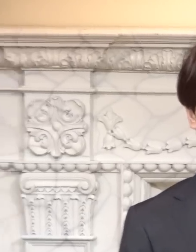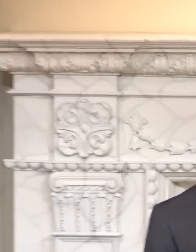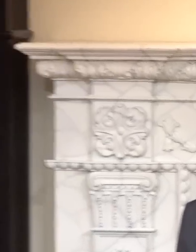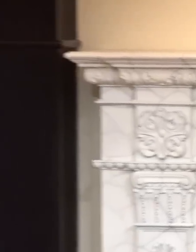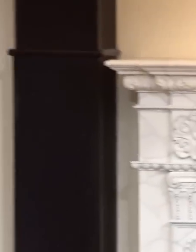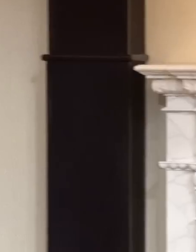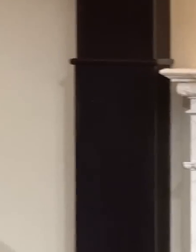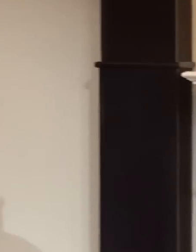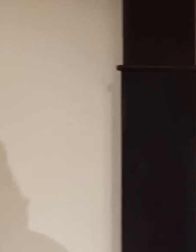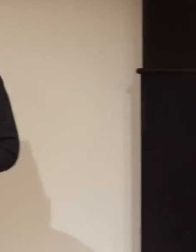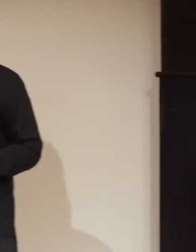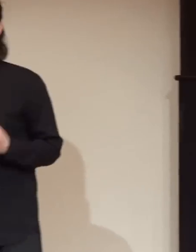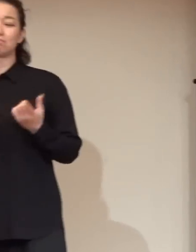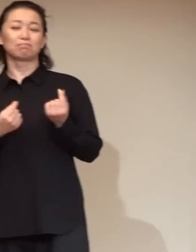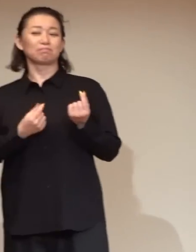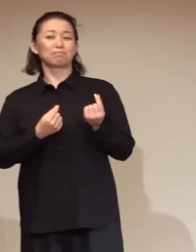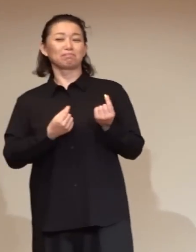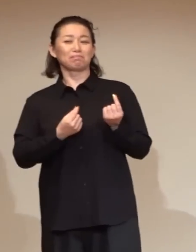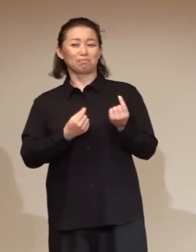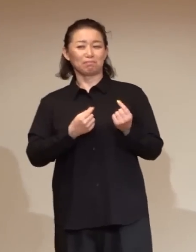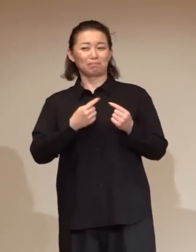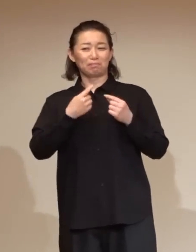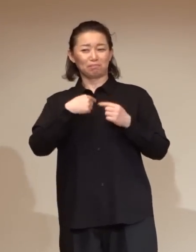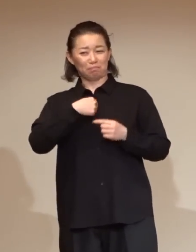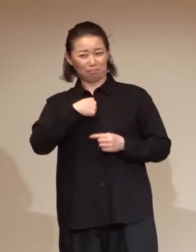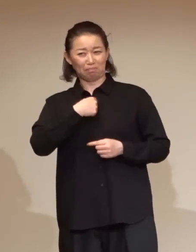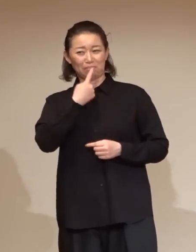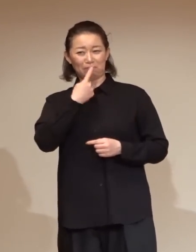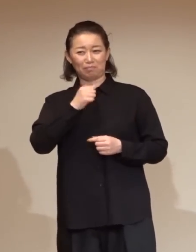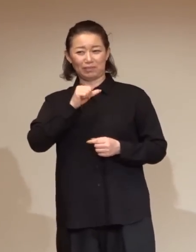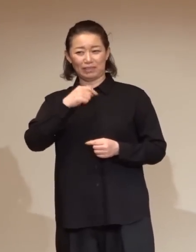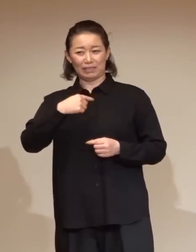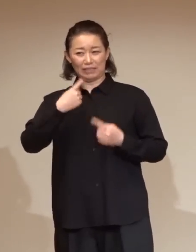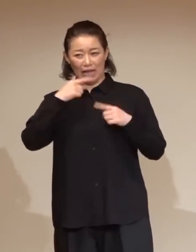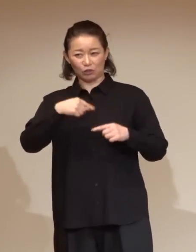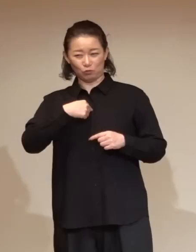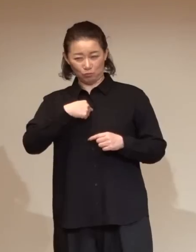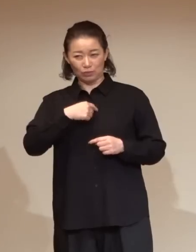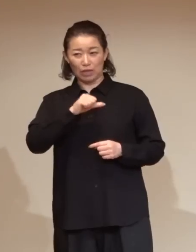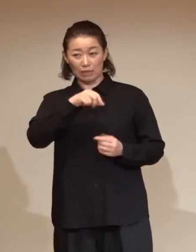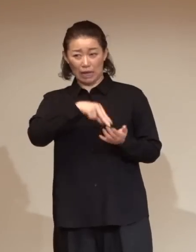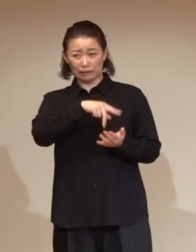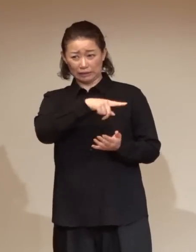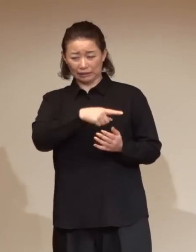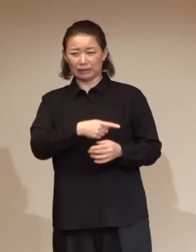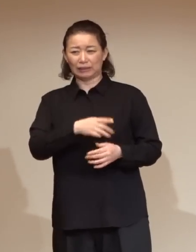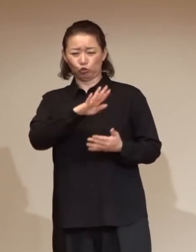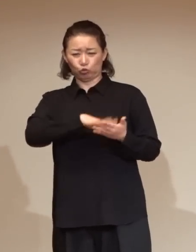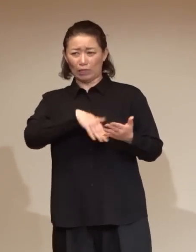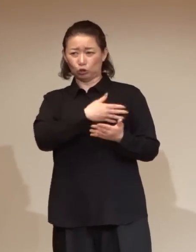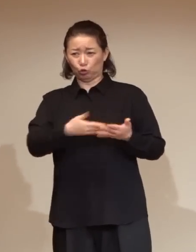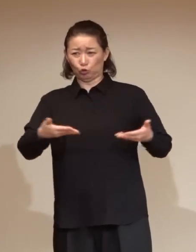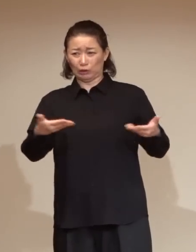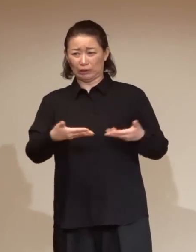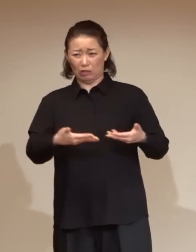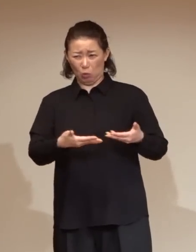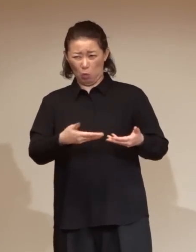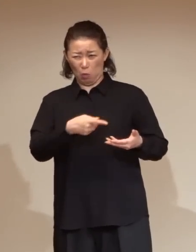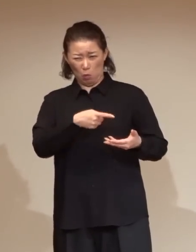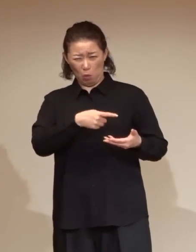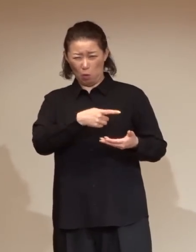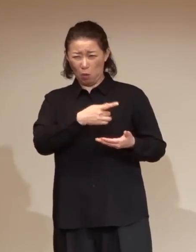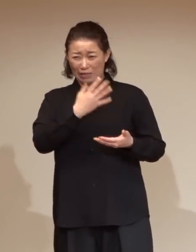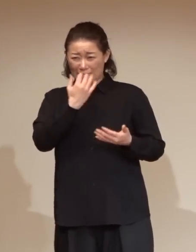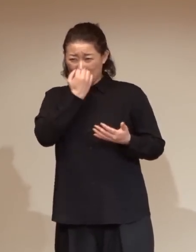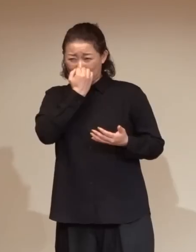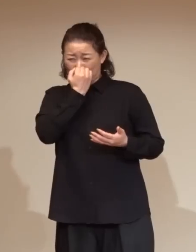ですね、足立さんはやはり仕事のスケジュールが結構埋まってるので、その映画館とかってやっぱ1ヶ月ぐ